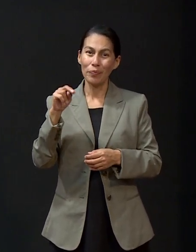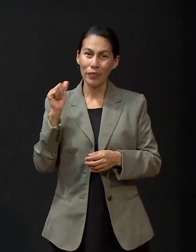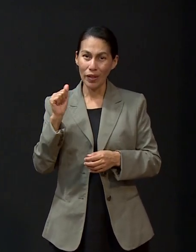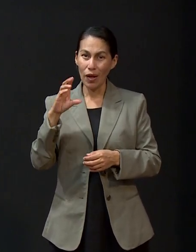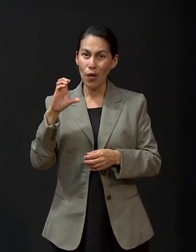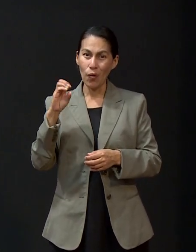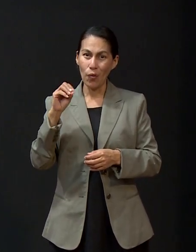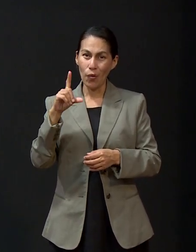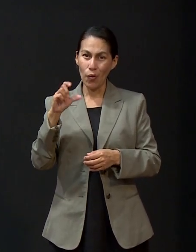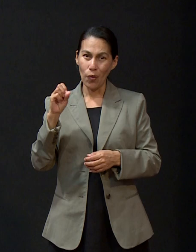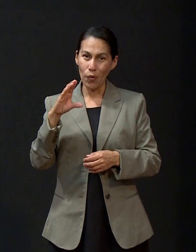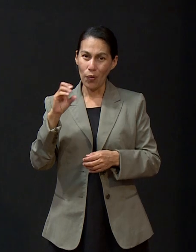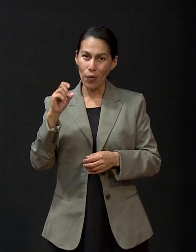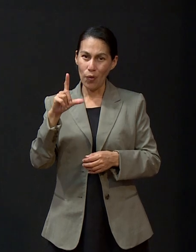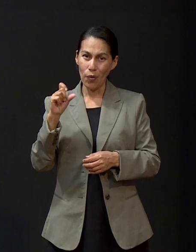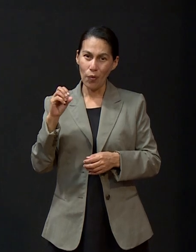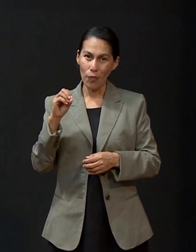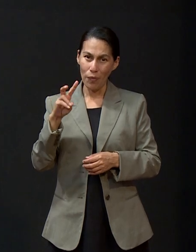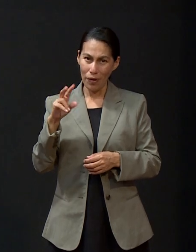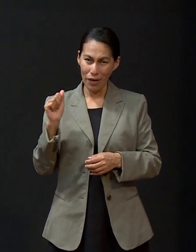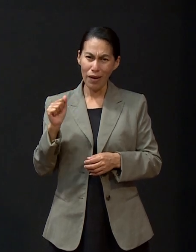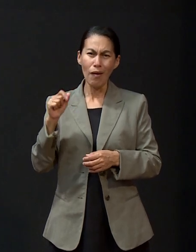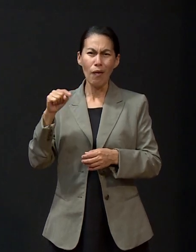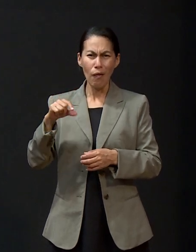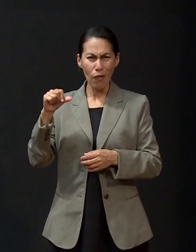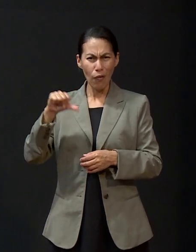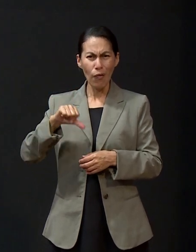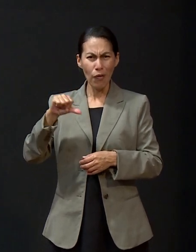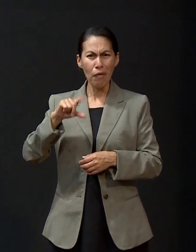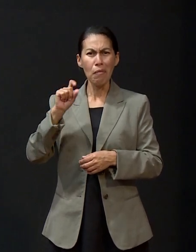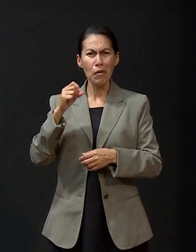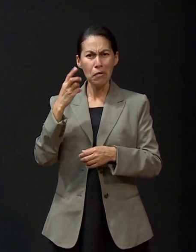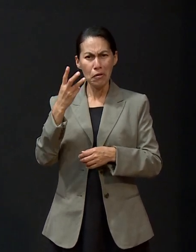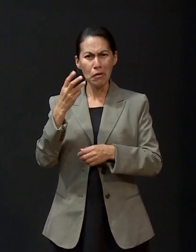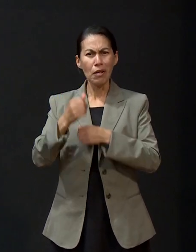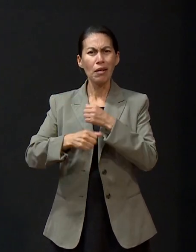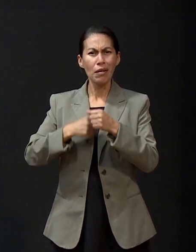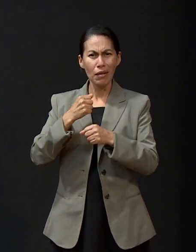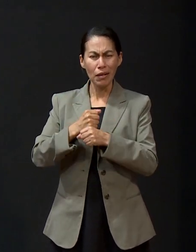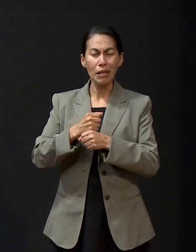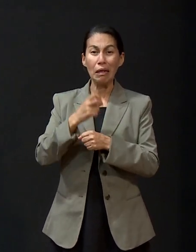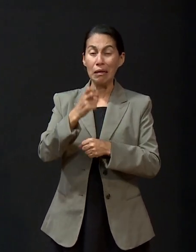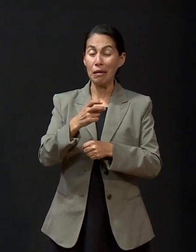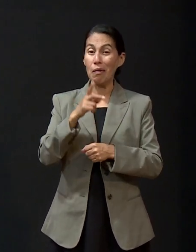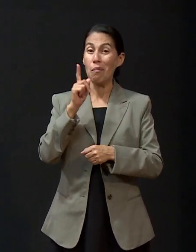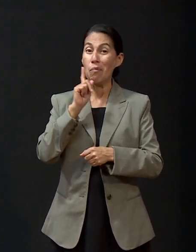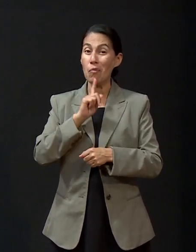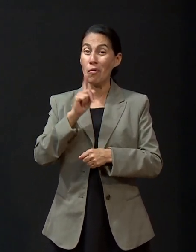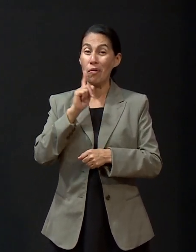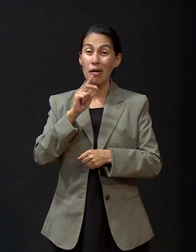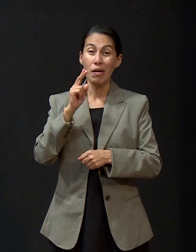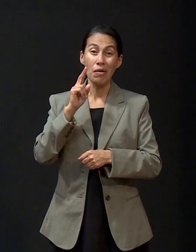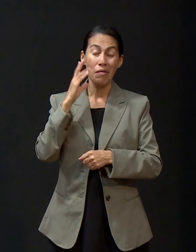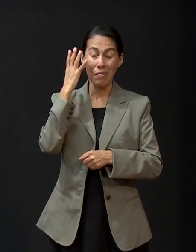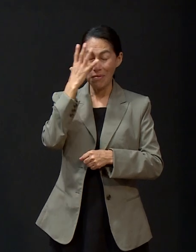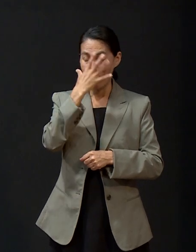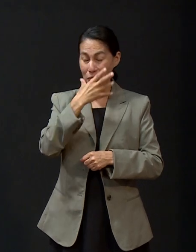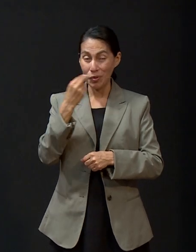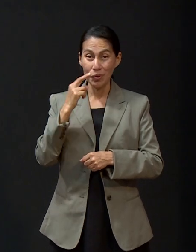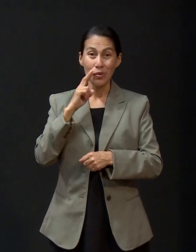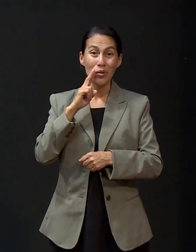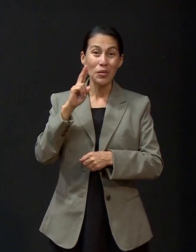Olena Kolokolova 23 años de un casamiento maravilloso con esta bella